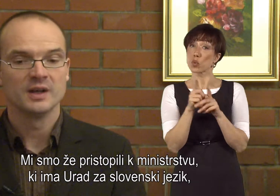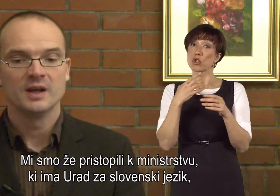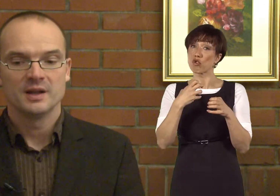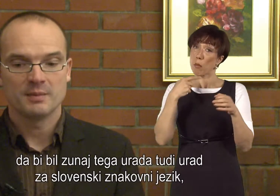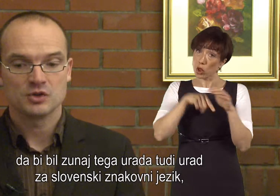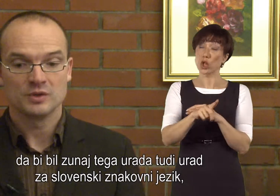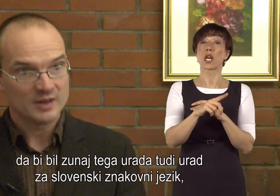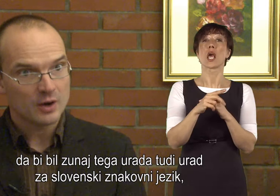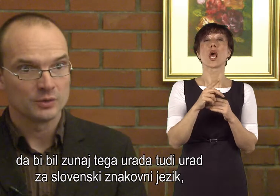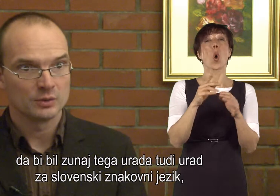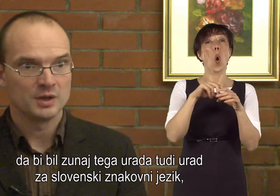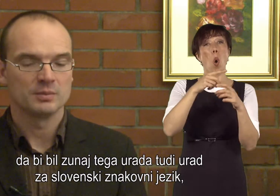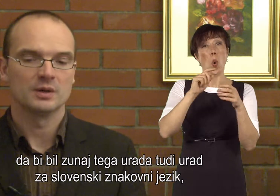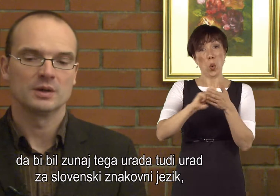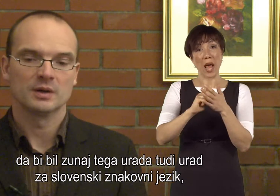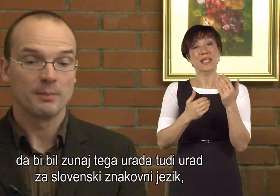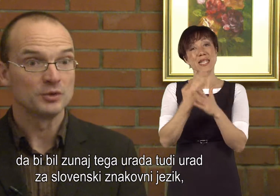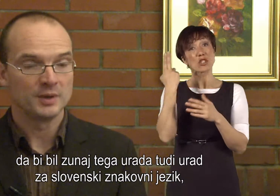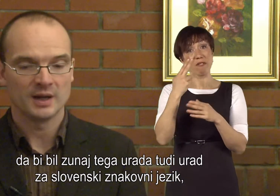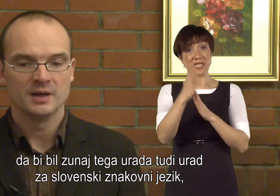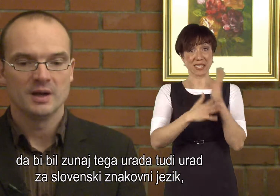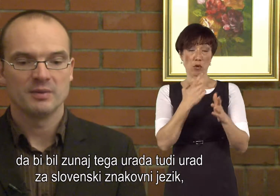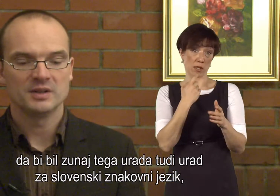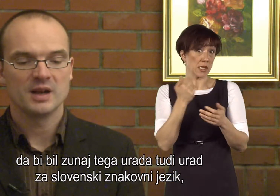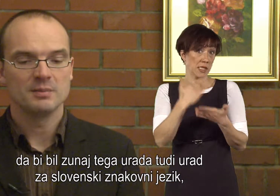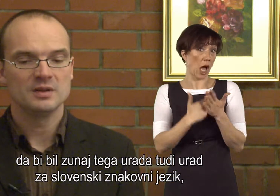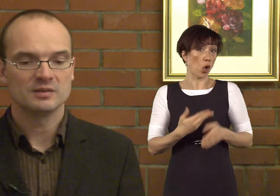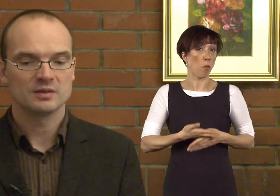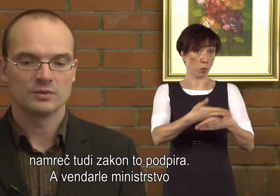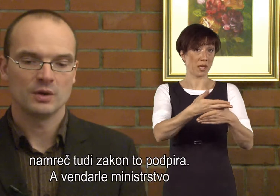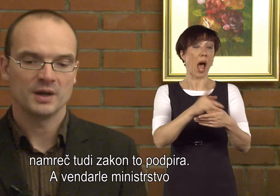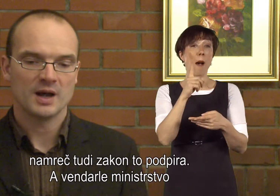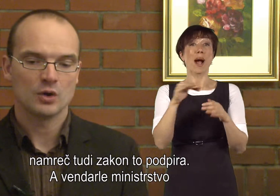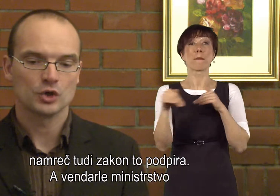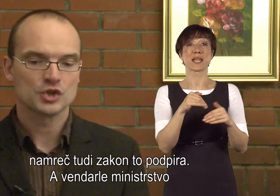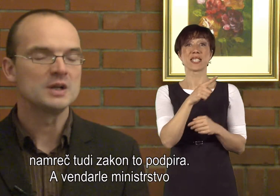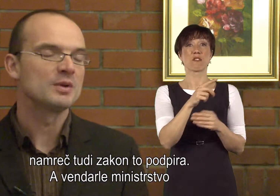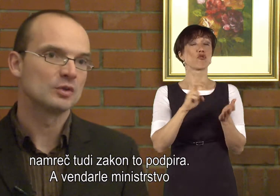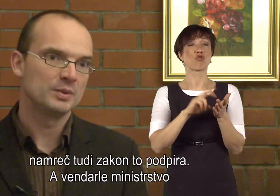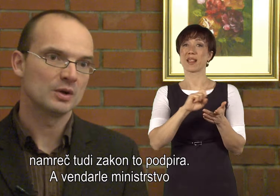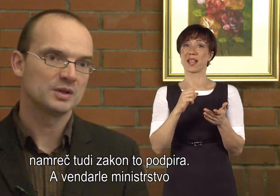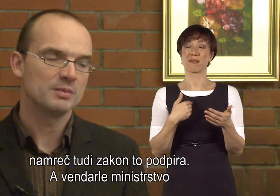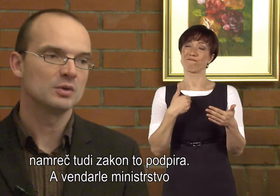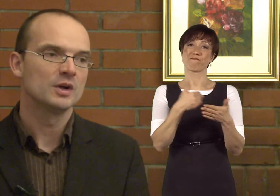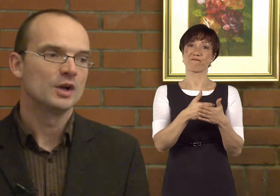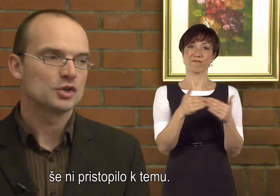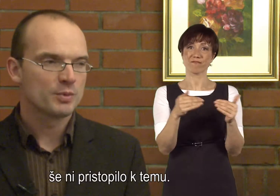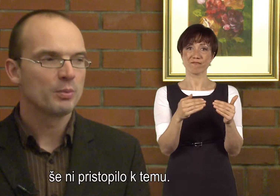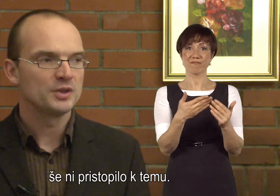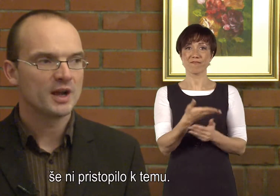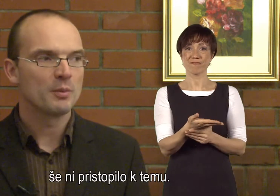jezik. Namreč tudi zakon o tem ga podpira. Pa vendarle ministrstvo nekako še ni pristopilo k temu.